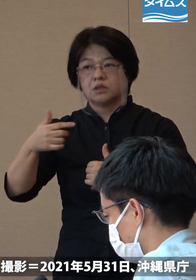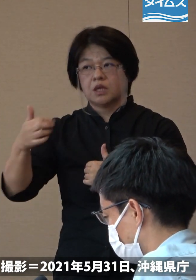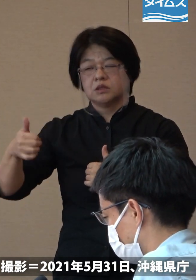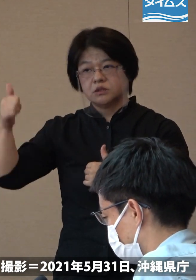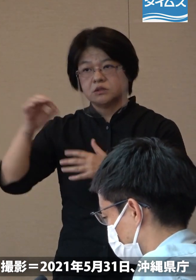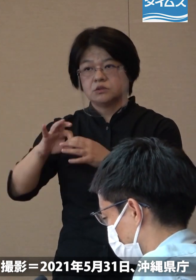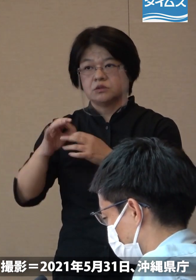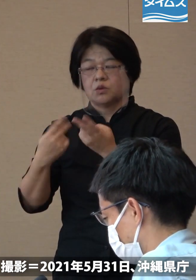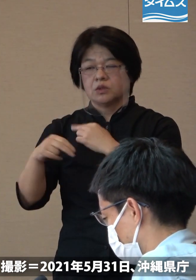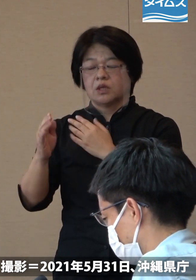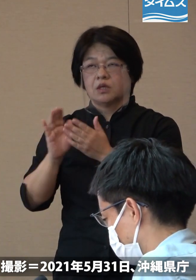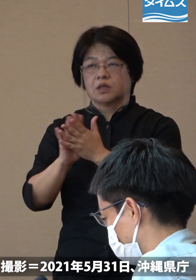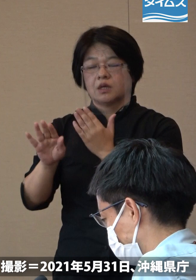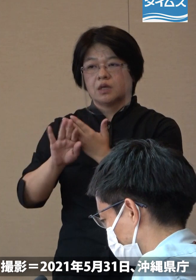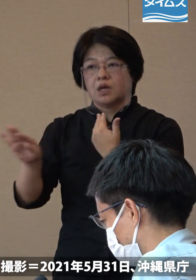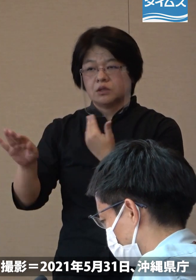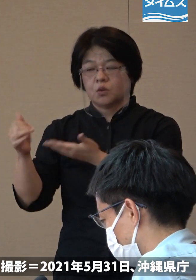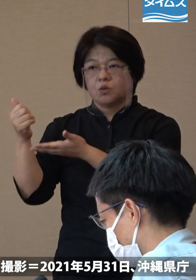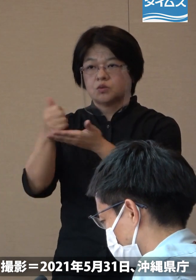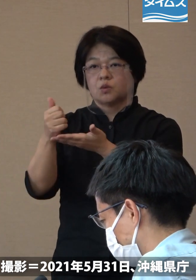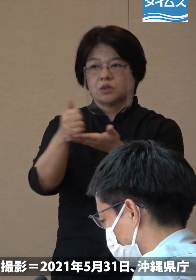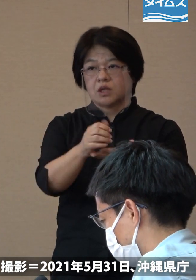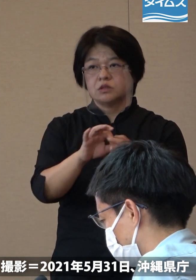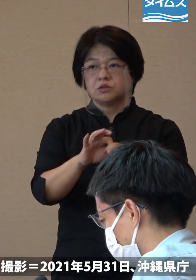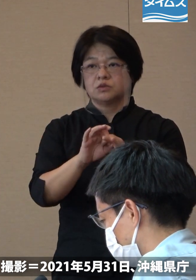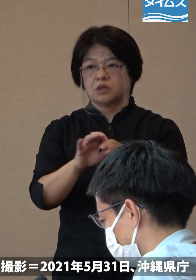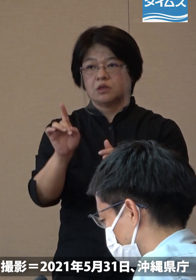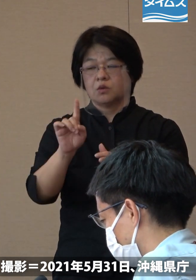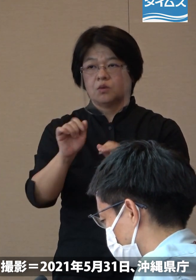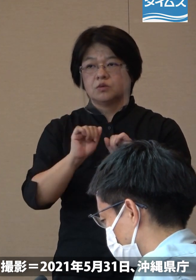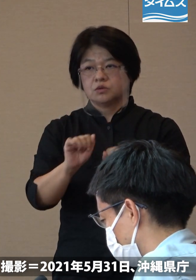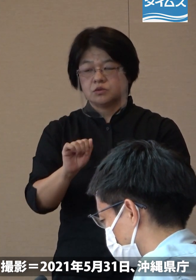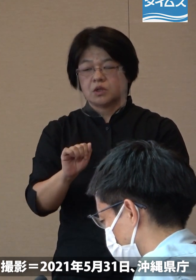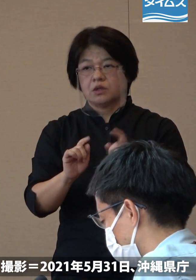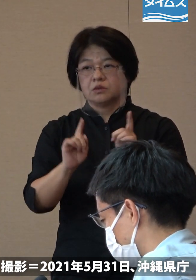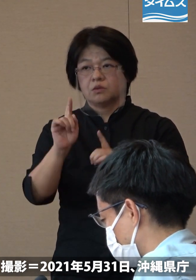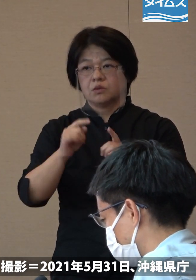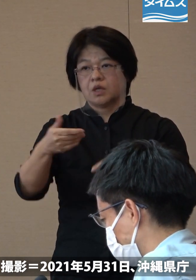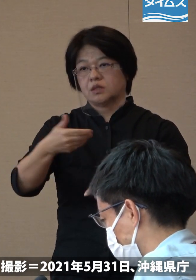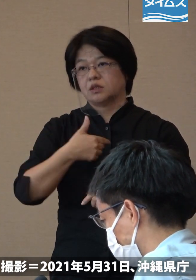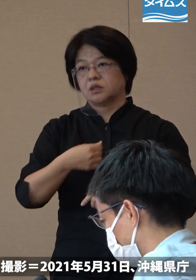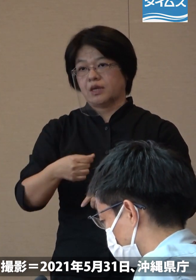の招待も含めてどのように開催するかお考えで、